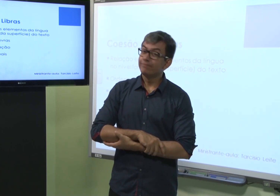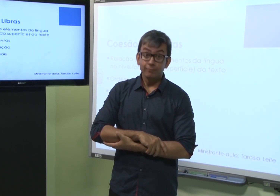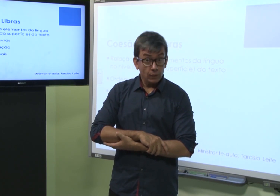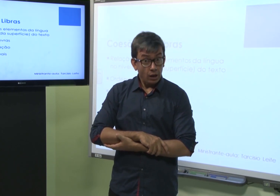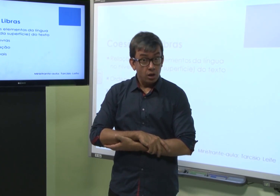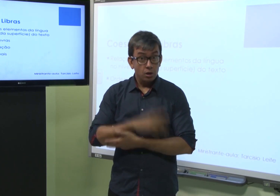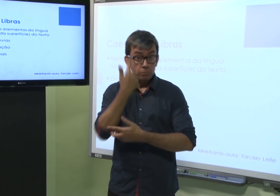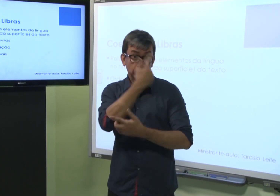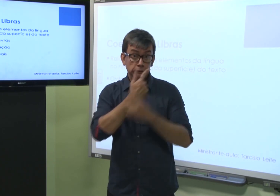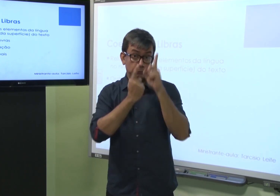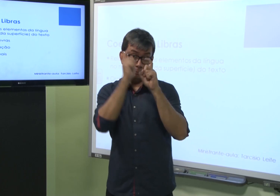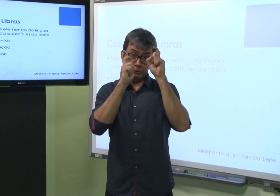as expressões?